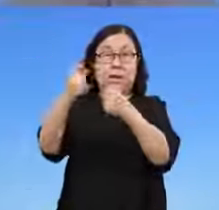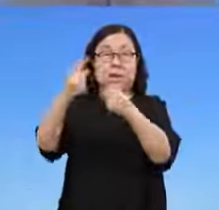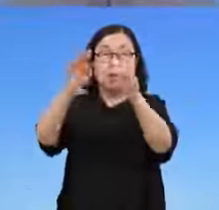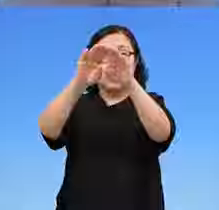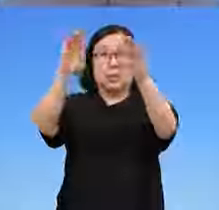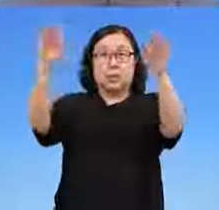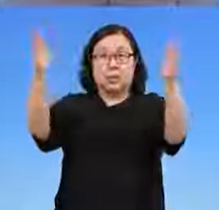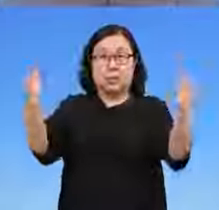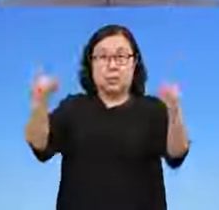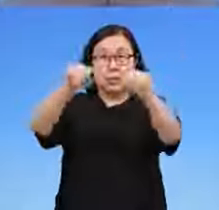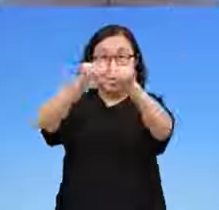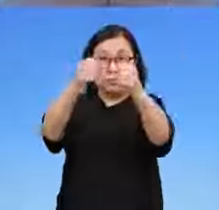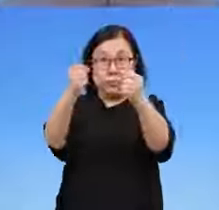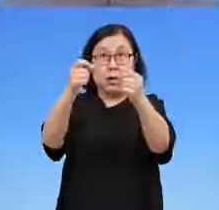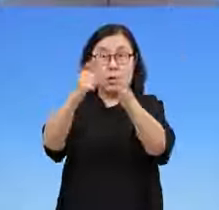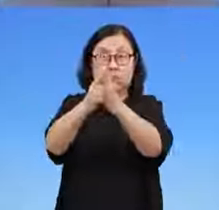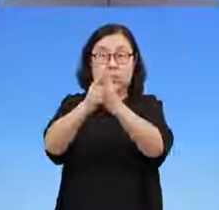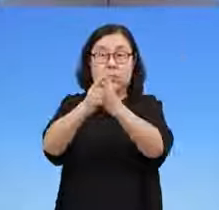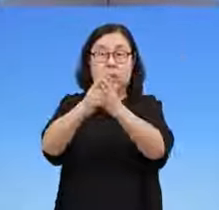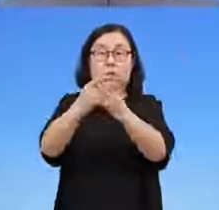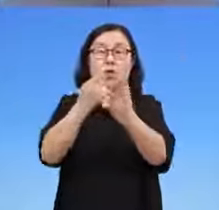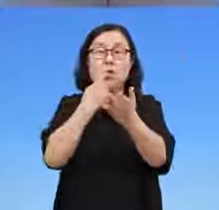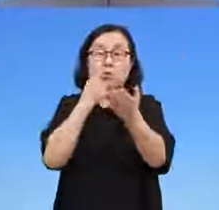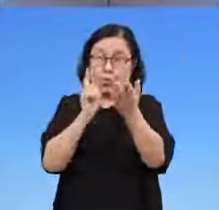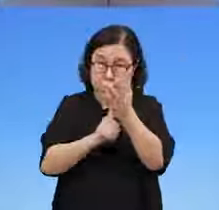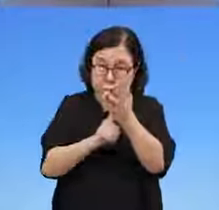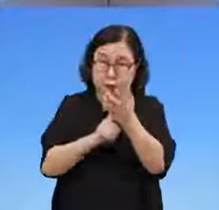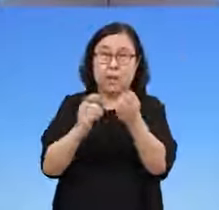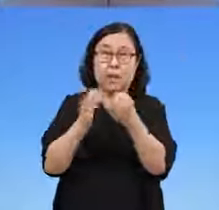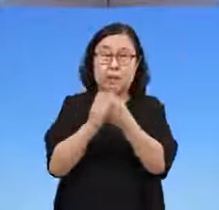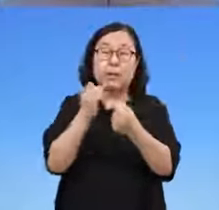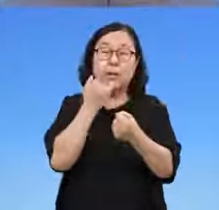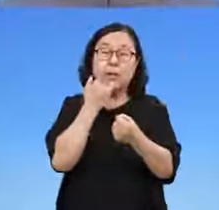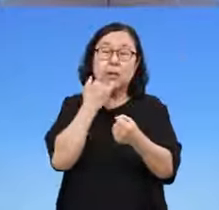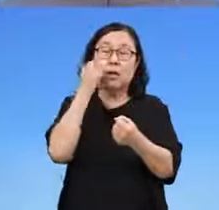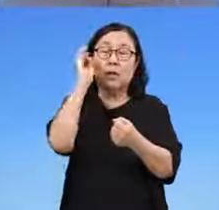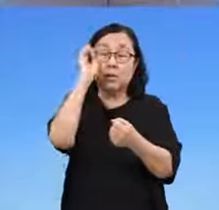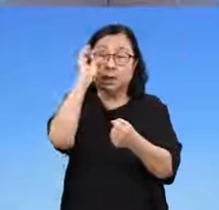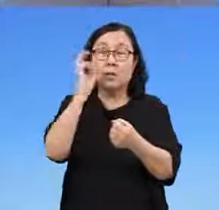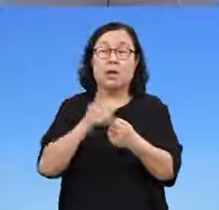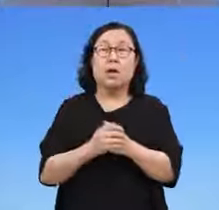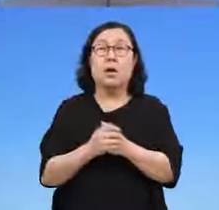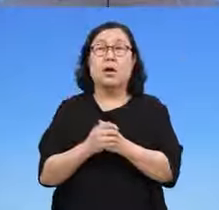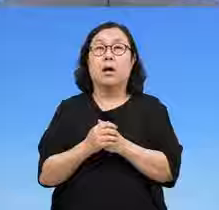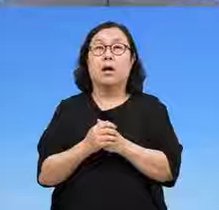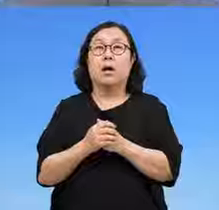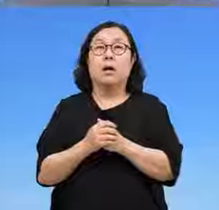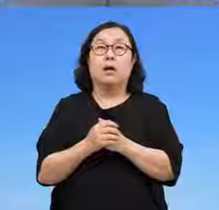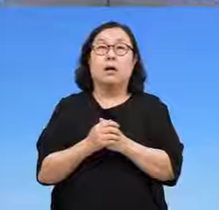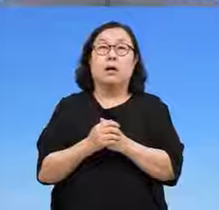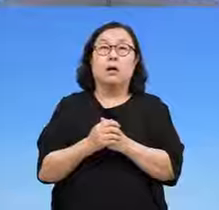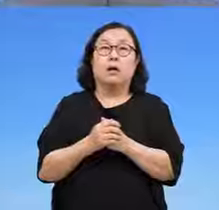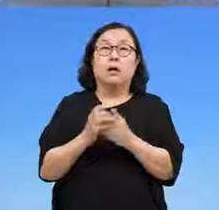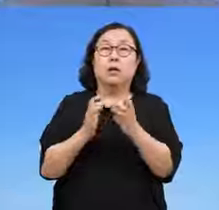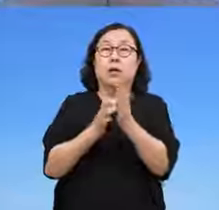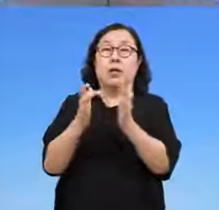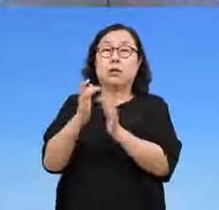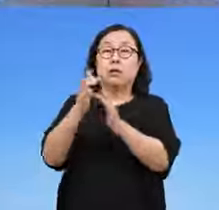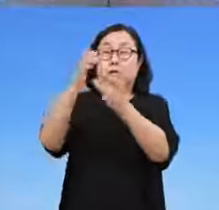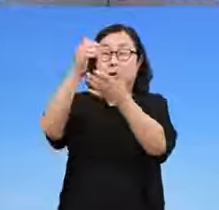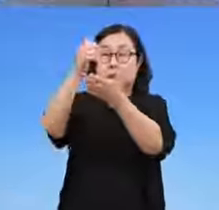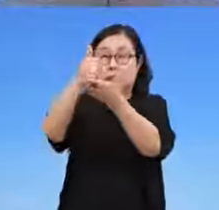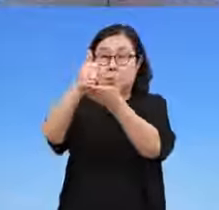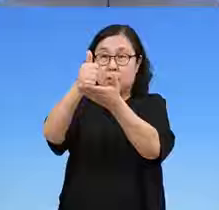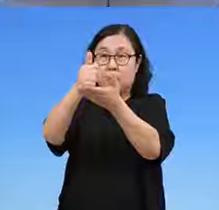많으니까 이제 지붕을 뚫는 게 아주 좀 간단하고 손쉬운 일이니까 그 방법을 택했으리라 짐작은 하지만, 그러나